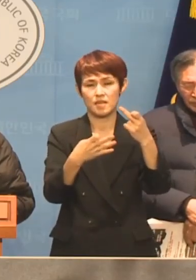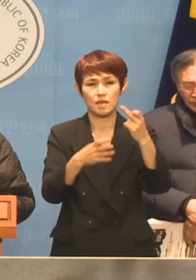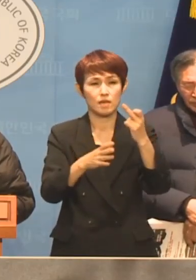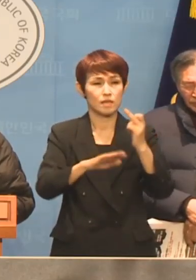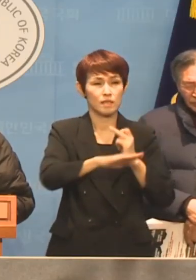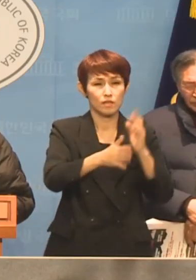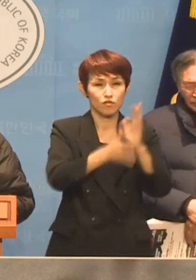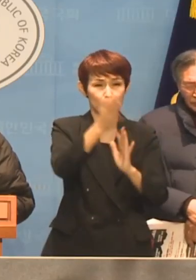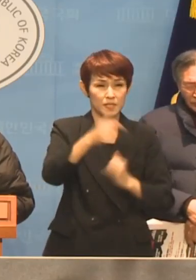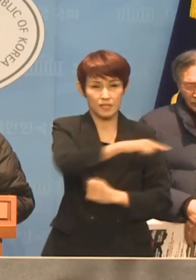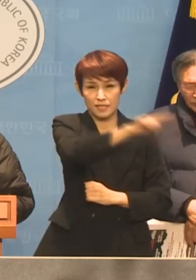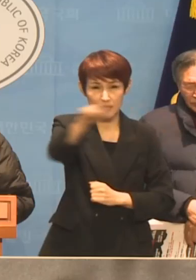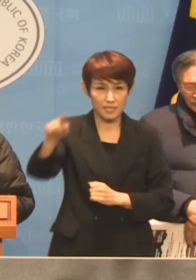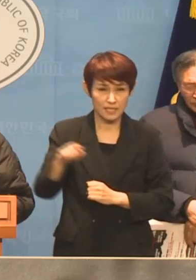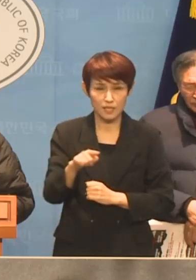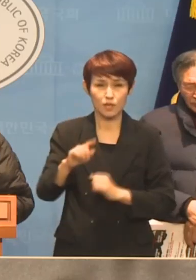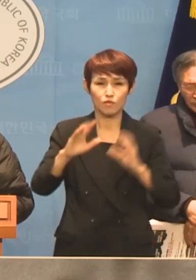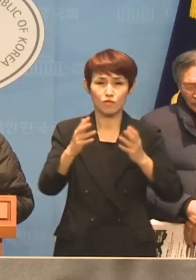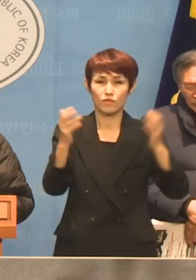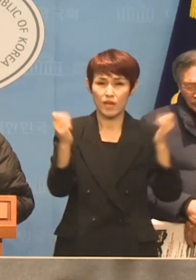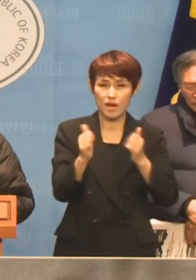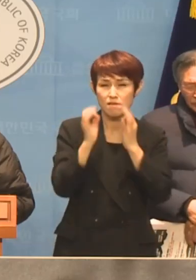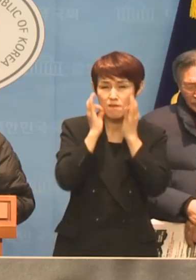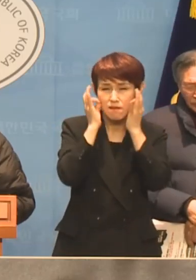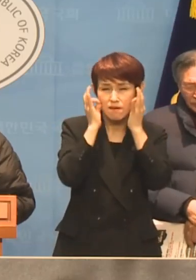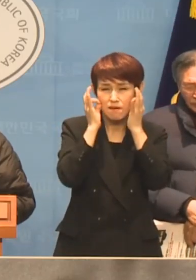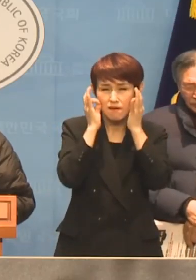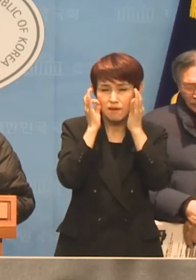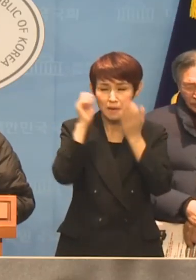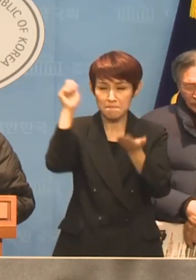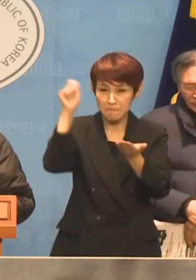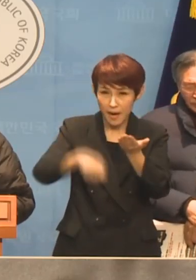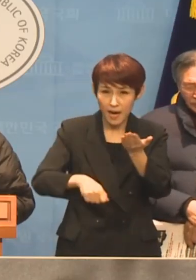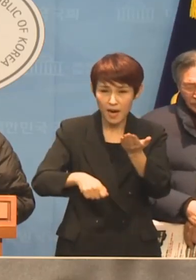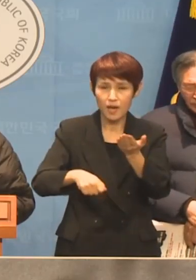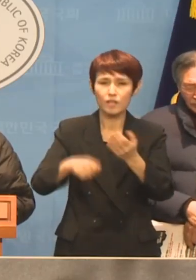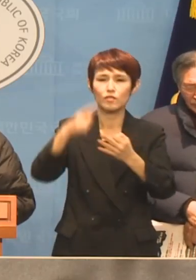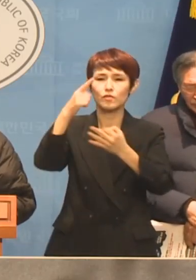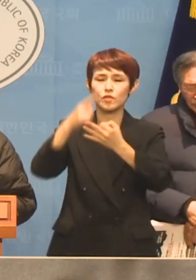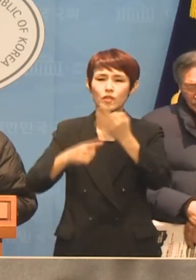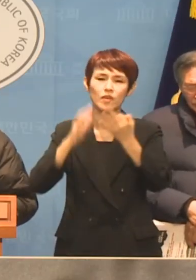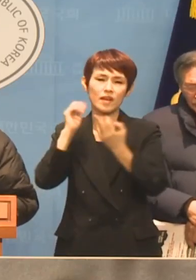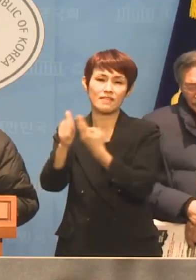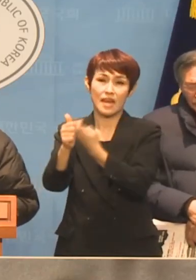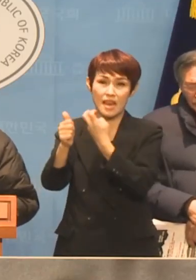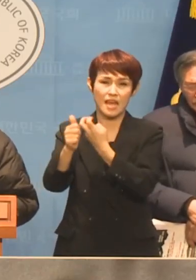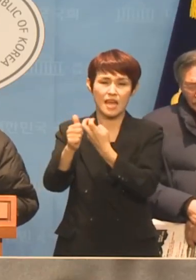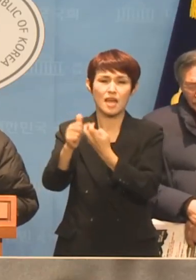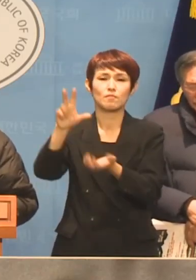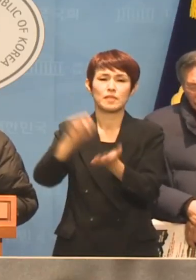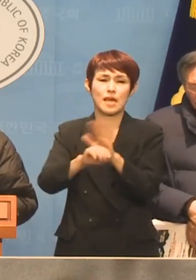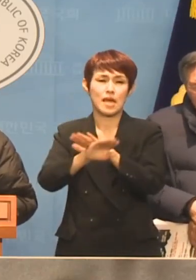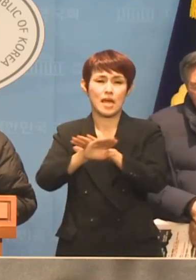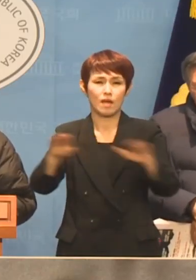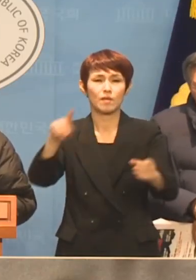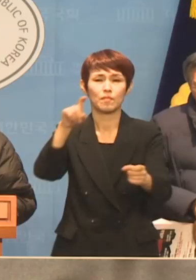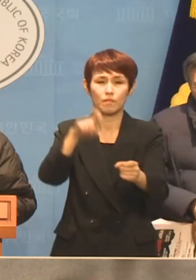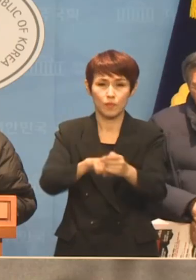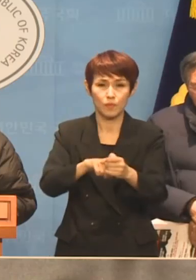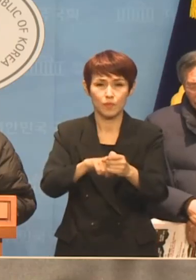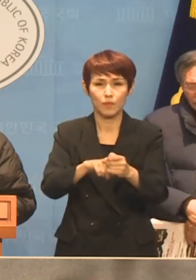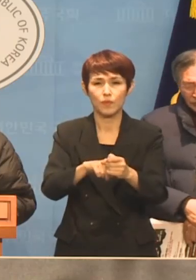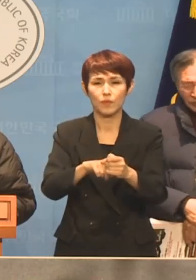시민과 국회의 노력으로 가결시킨 윤석열 탄핵 소추안을 무마시키기 위해